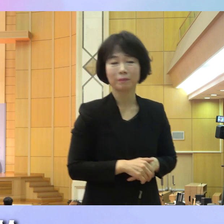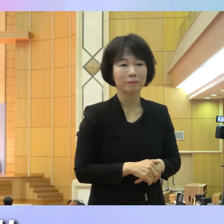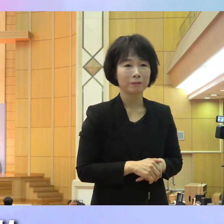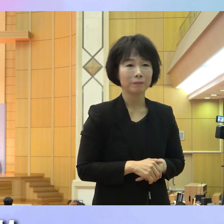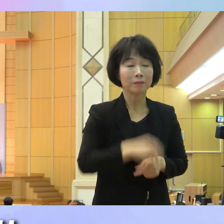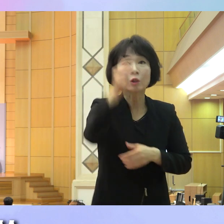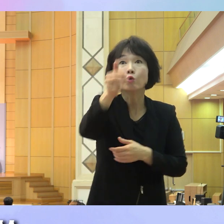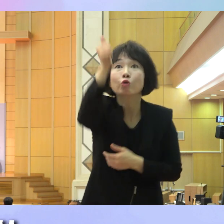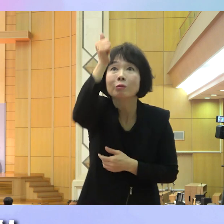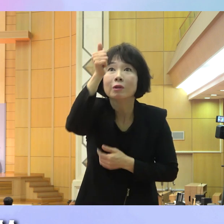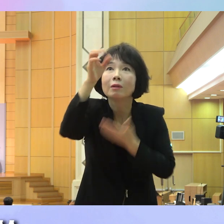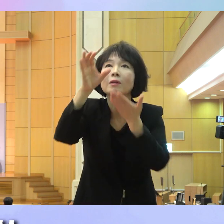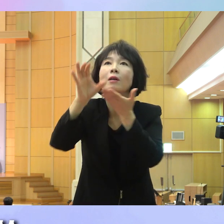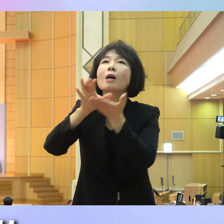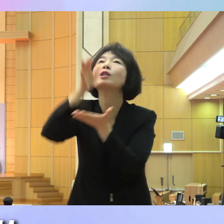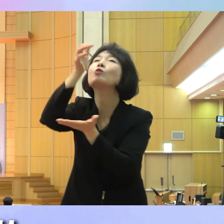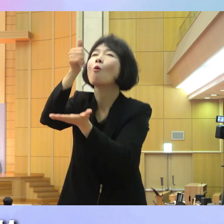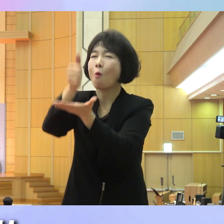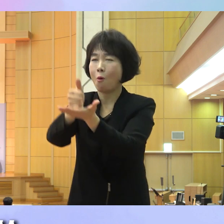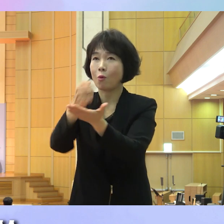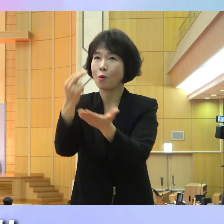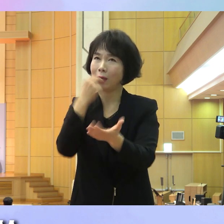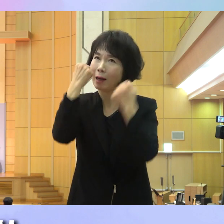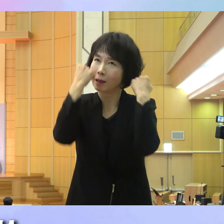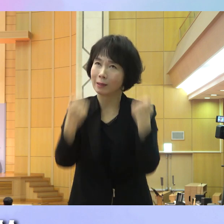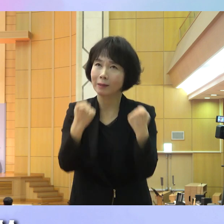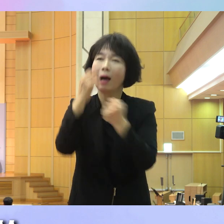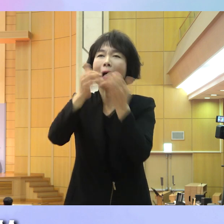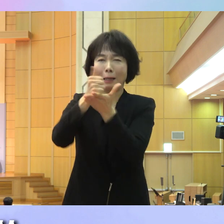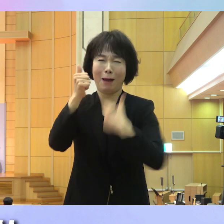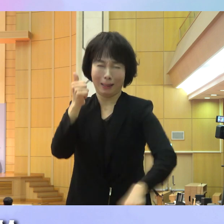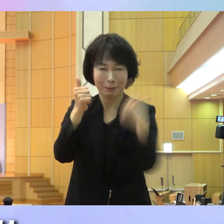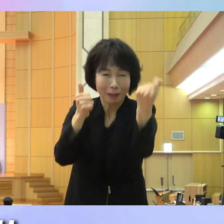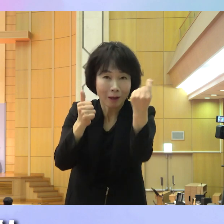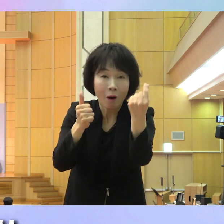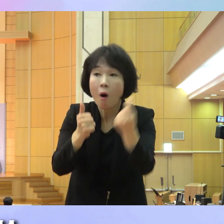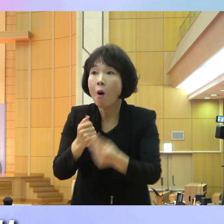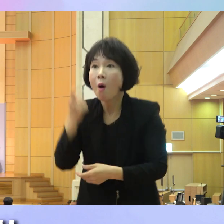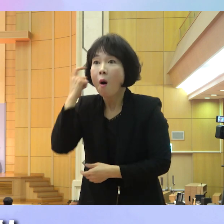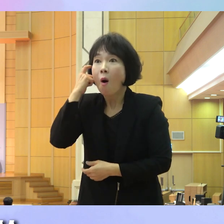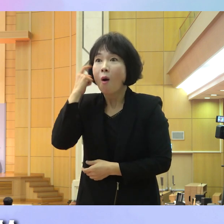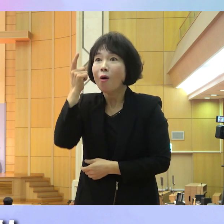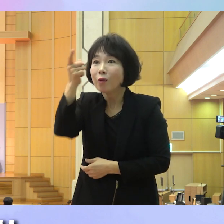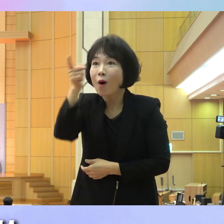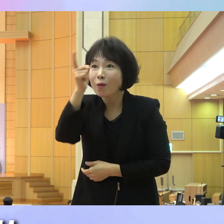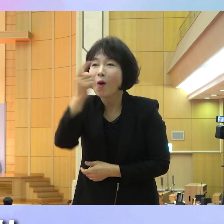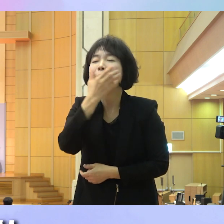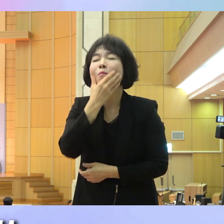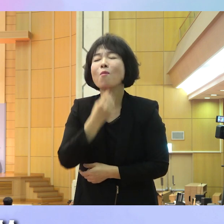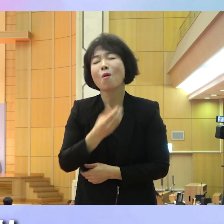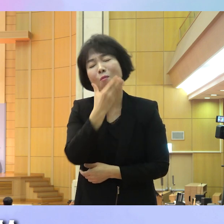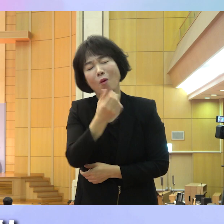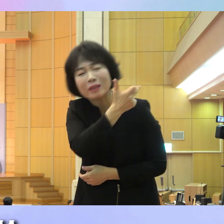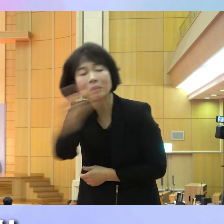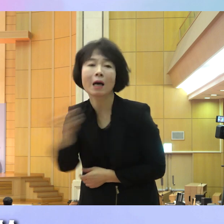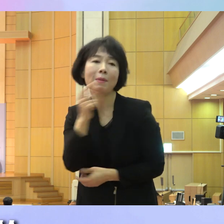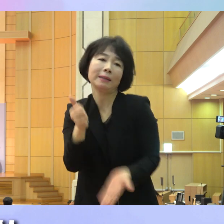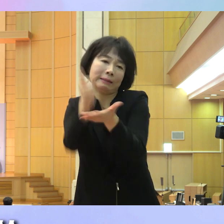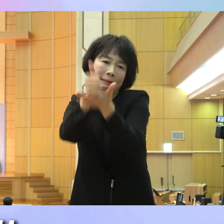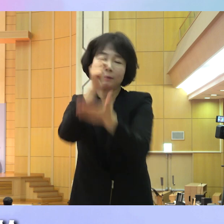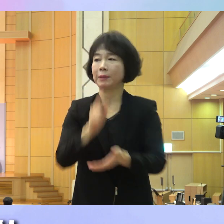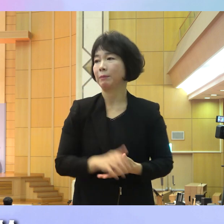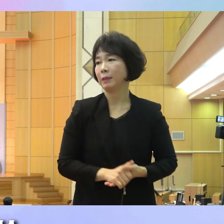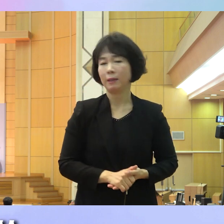하면 말씀을 듣고 배워서 예수 그리스도에 대해서 가르침을 받아서